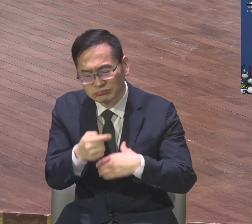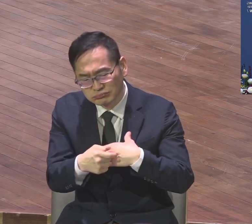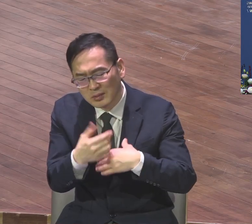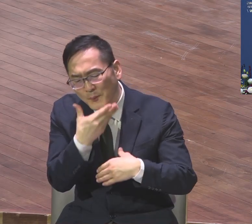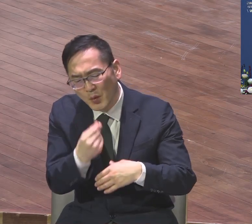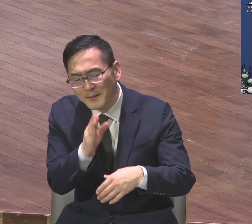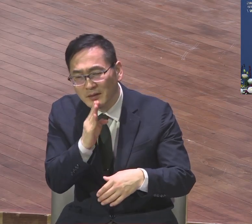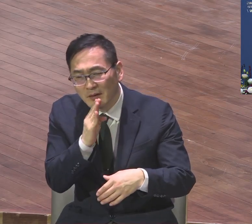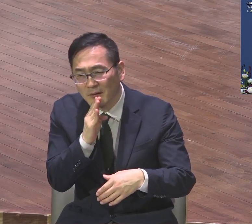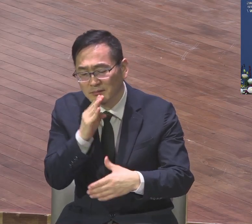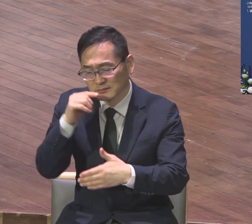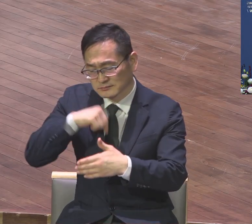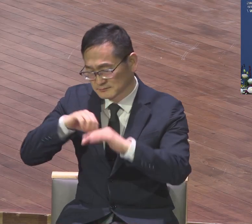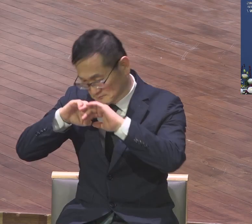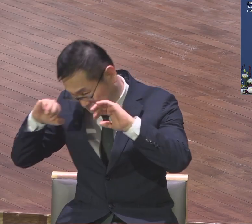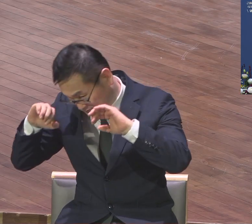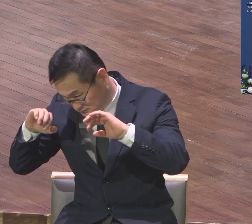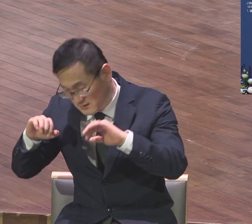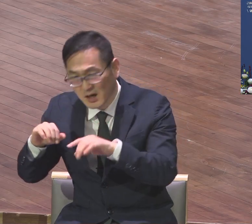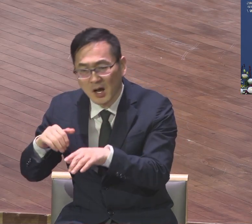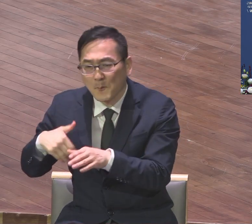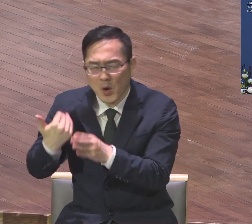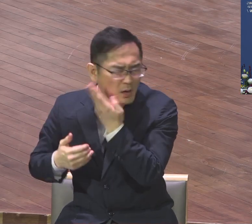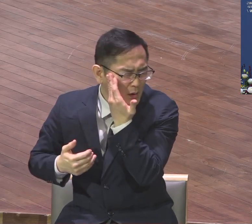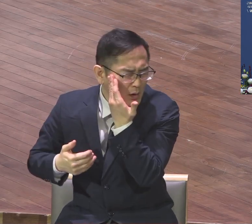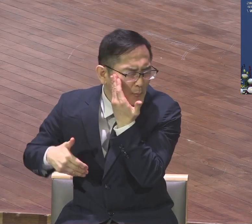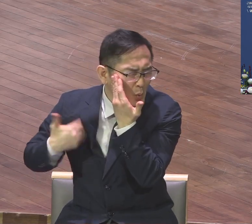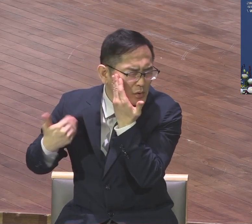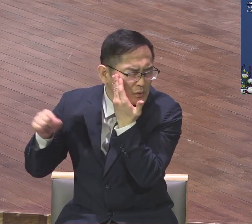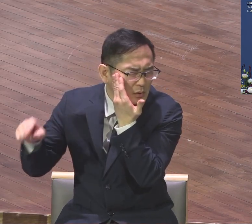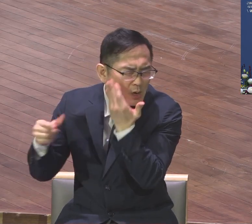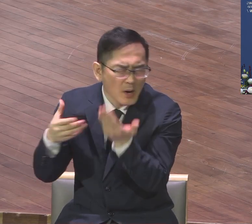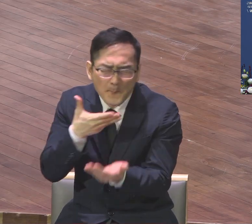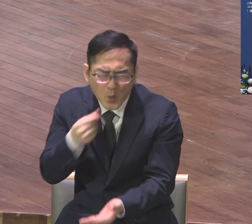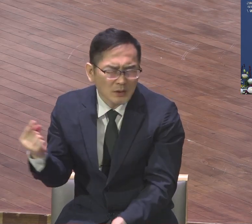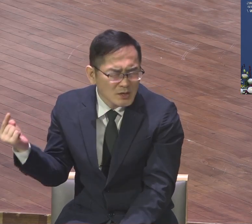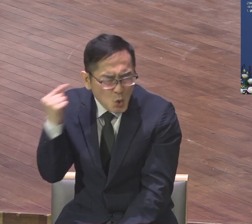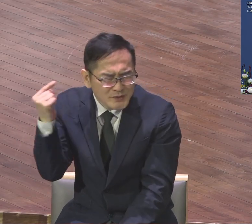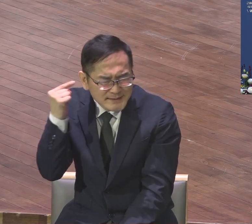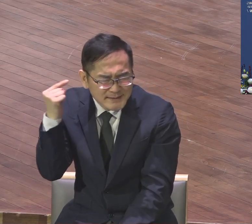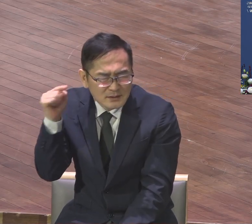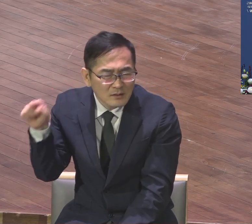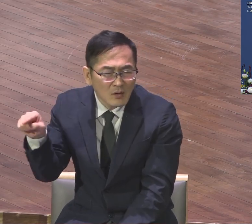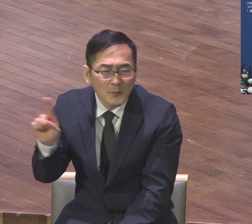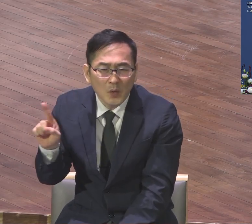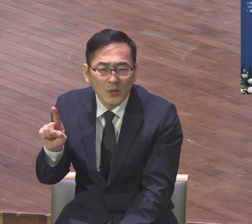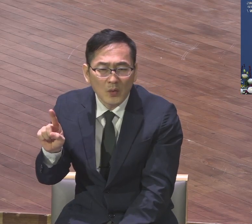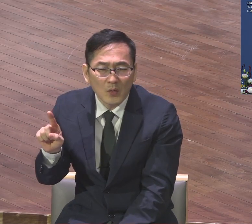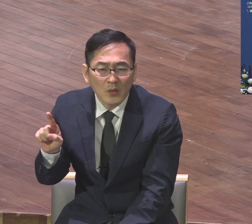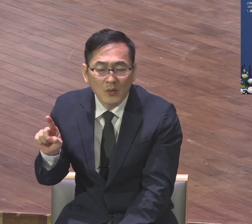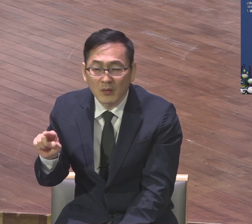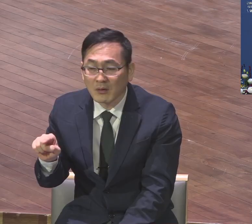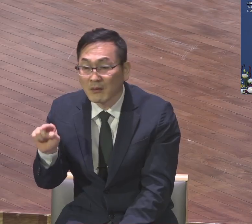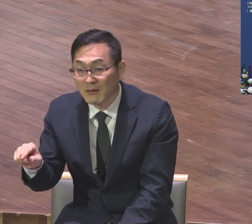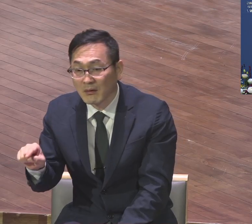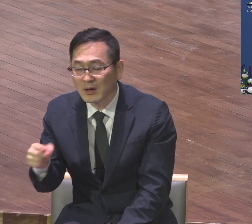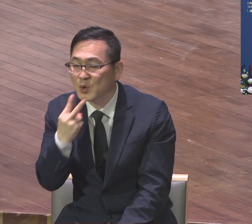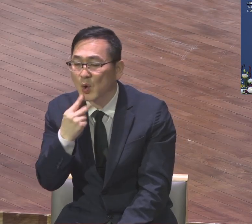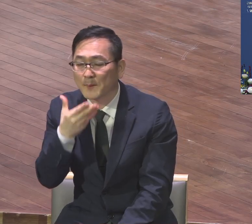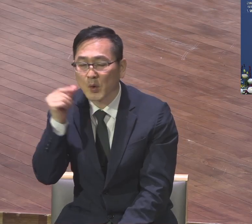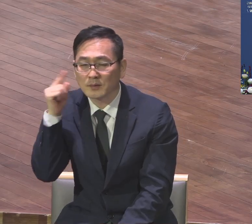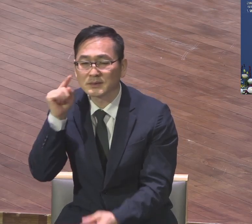여러분이 모르는 가장 큰 복된 소식이 있는데 방금 읽은 이 말씀이에요. 그